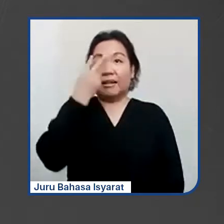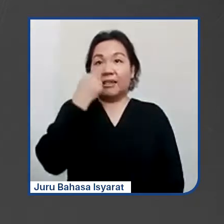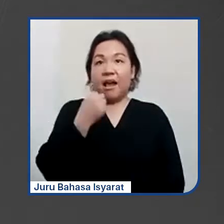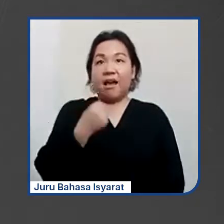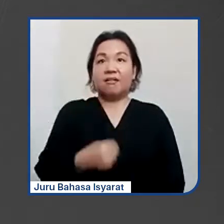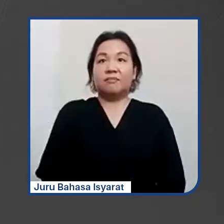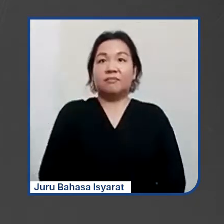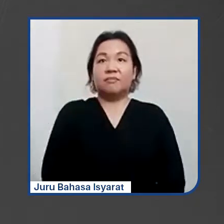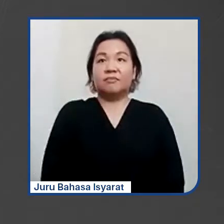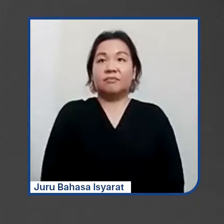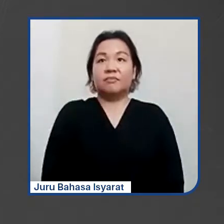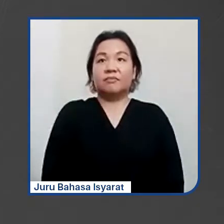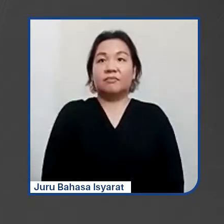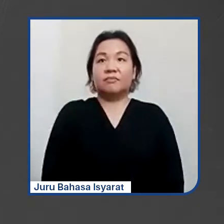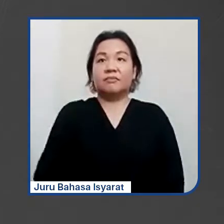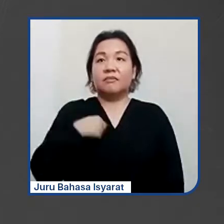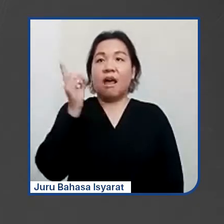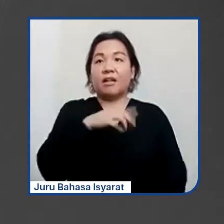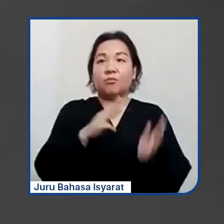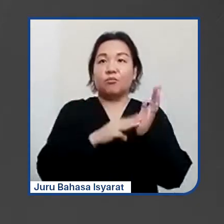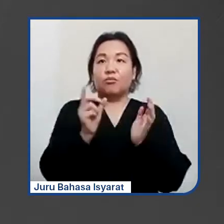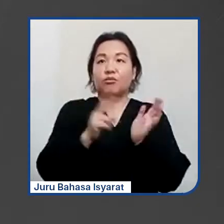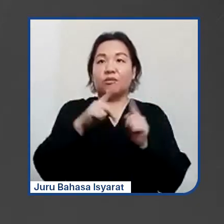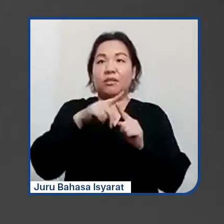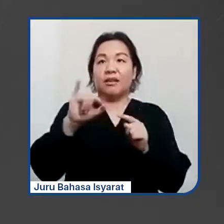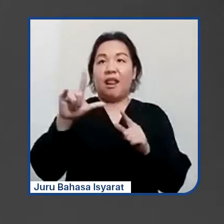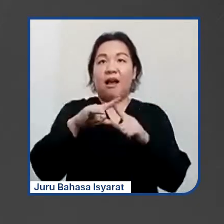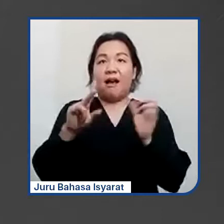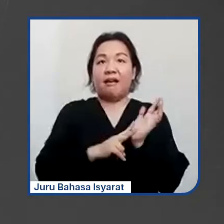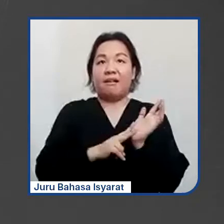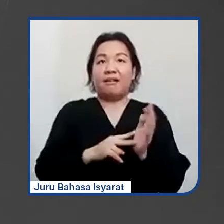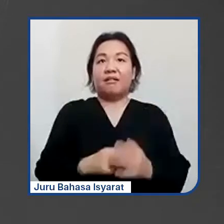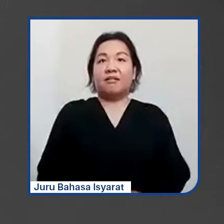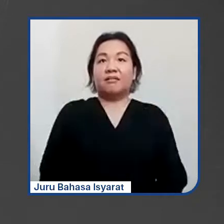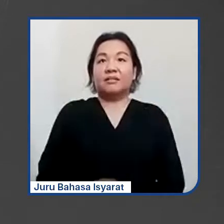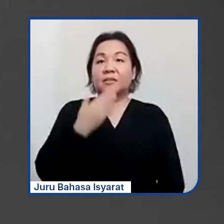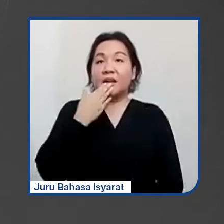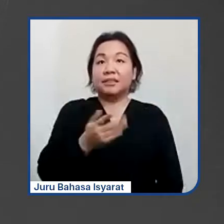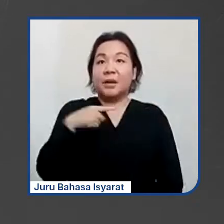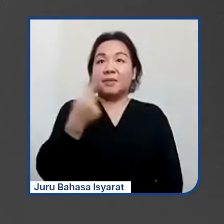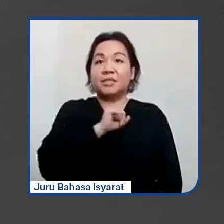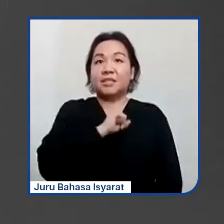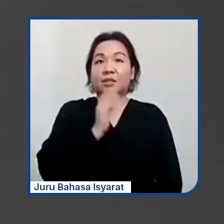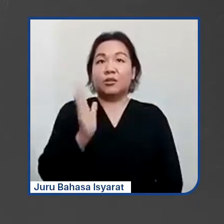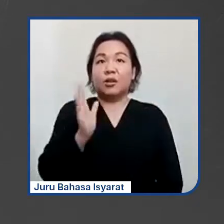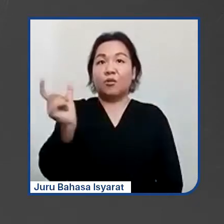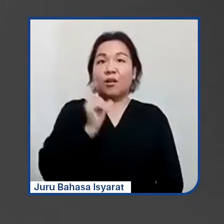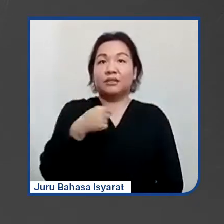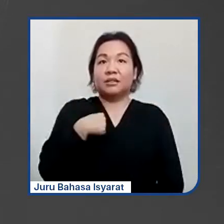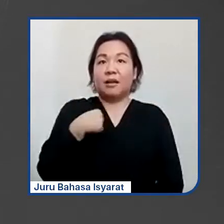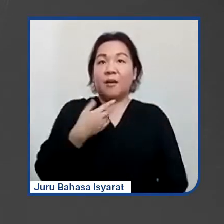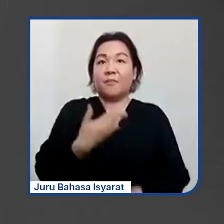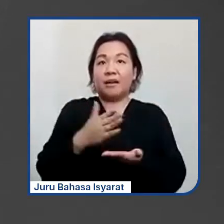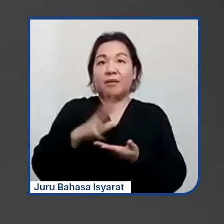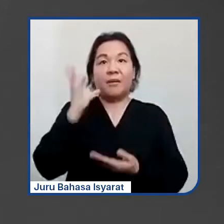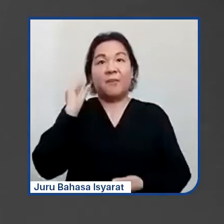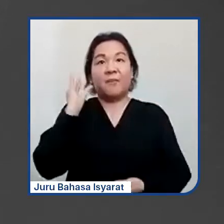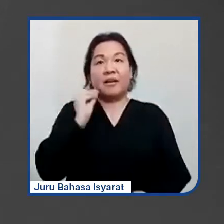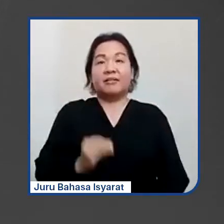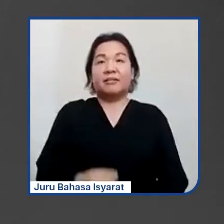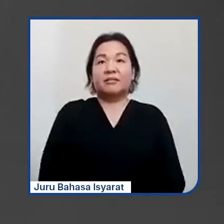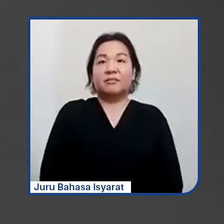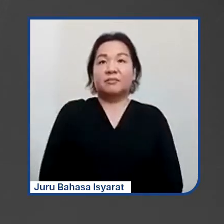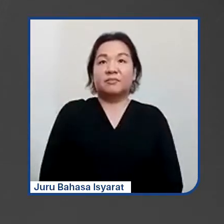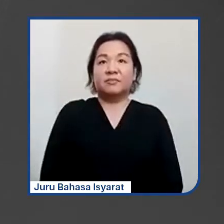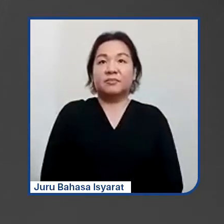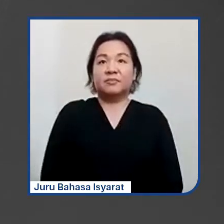Multiline FX. Terima kasih teman-teman kami bijak yang udah undang saya buat berbagi pengalaman di sini. Terima kasih.